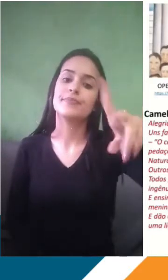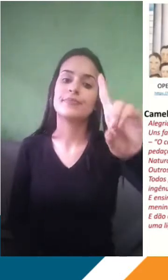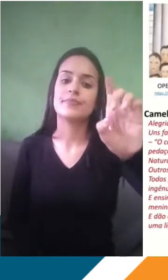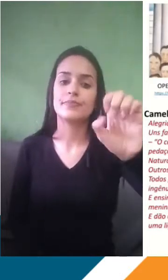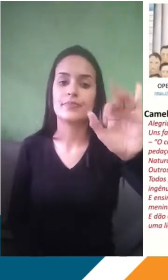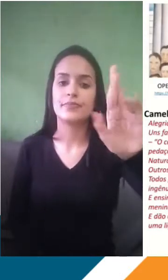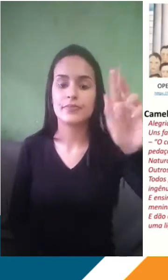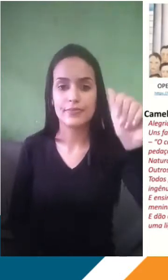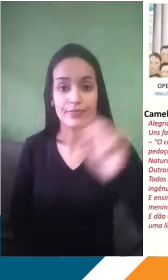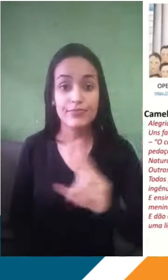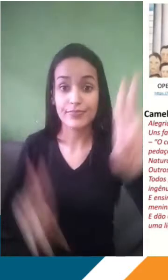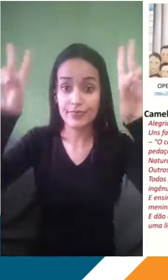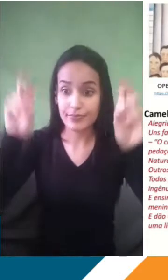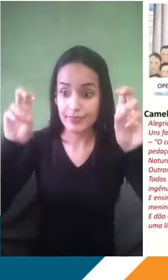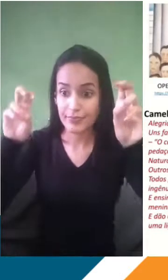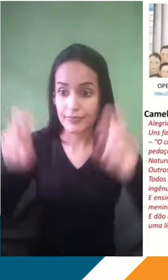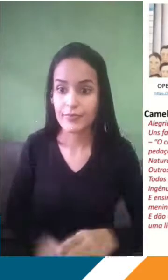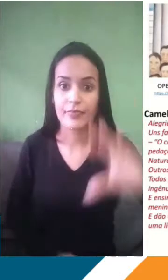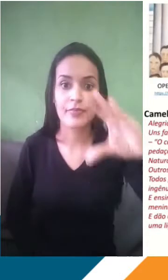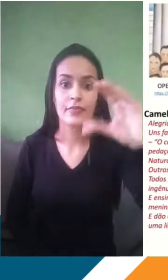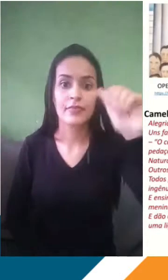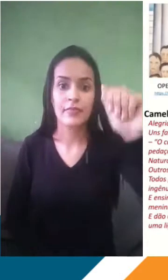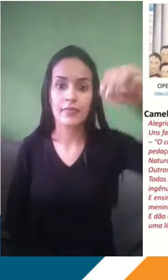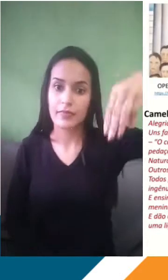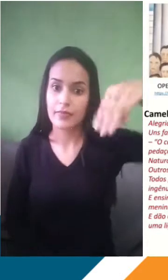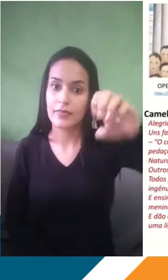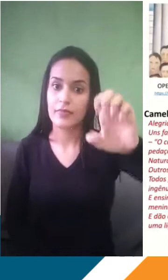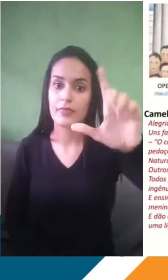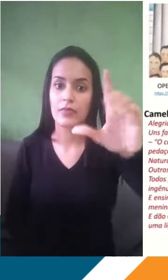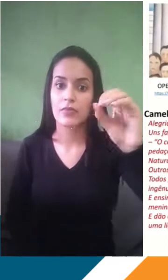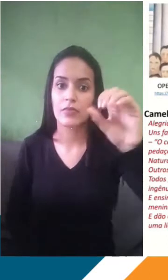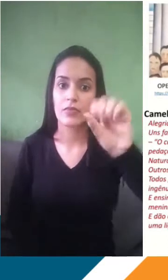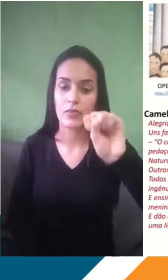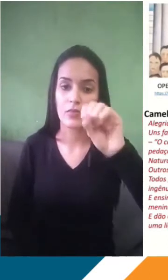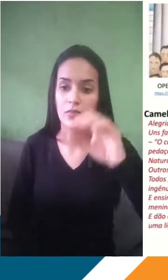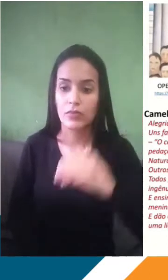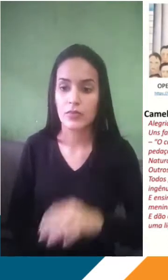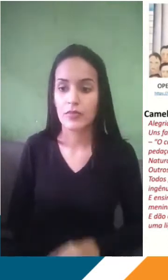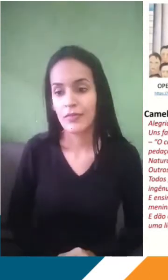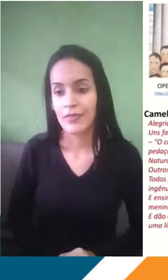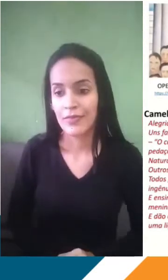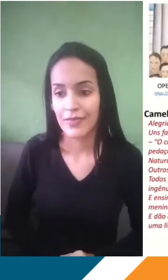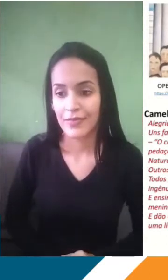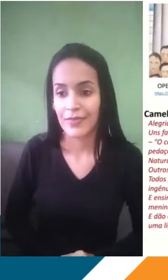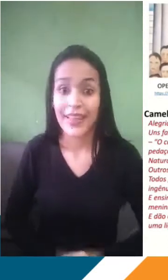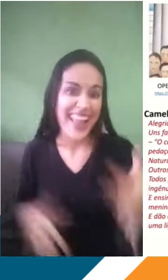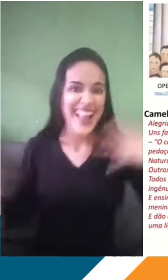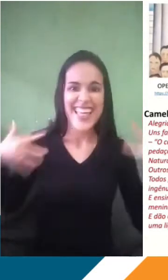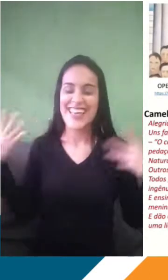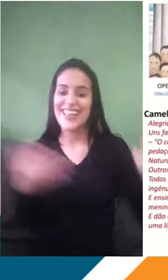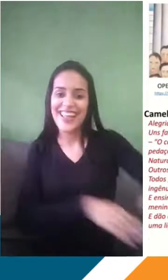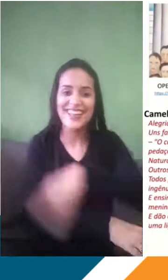cotovelos. O cavalheiro chega em casa e diz: meu filho, vai buscar um pedaço de banana para eu acender o charuto.